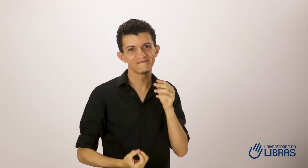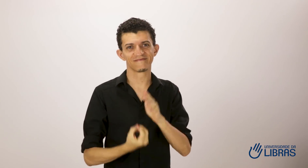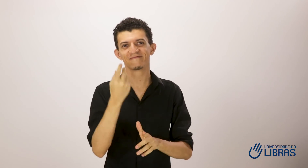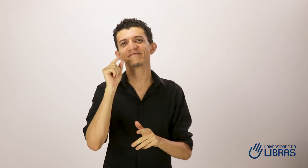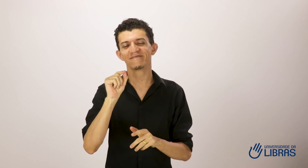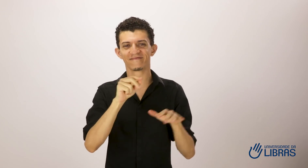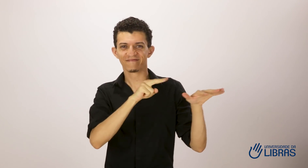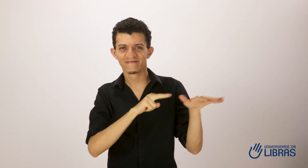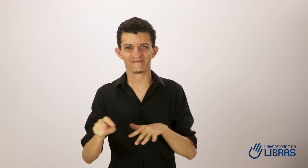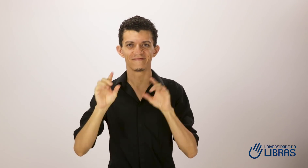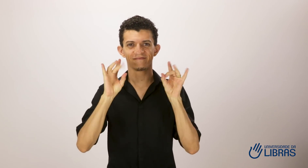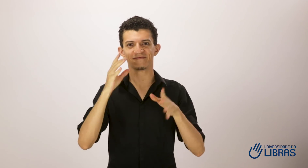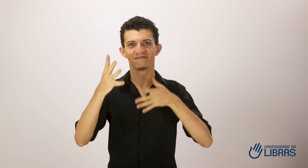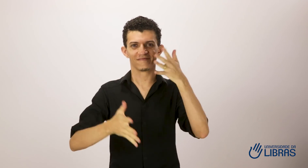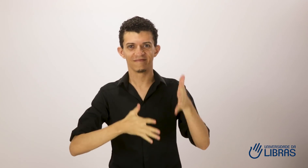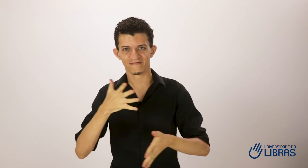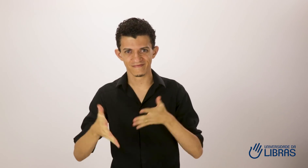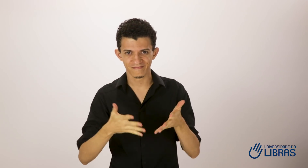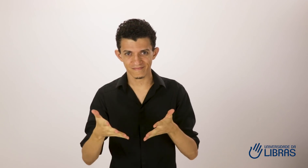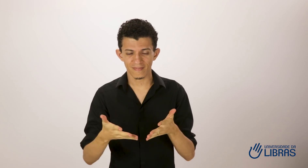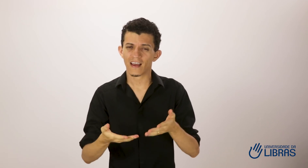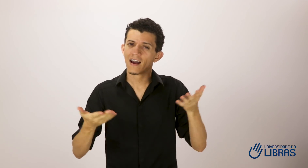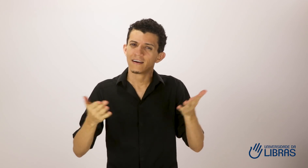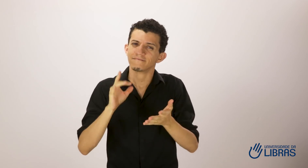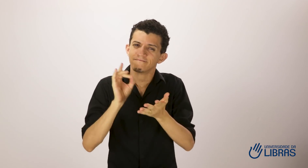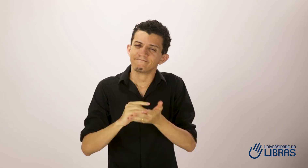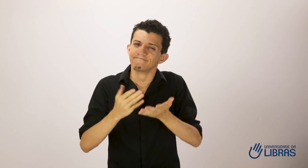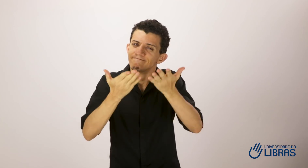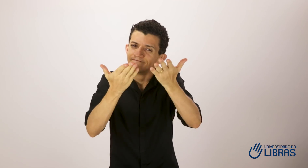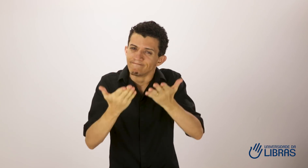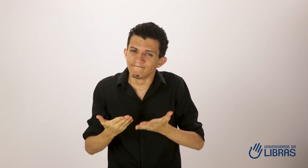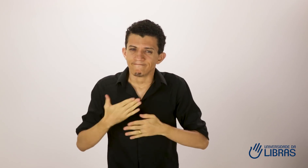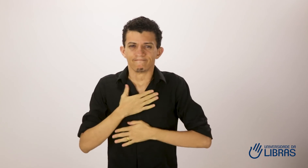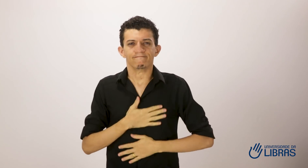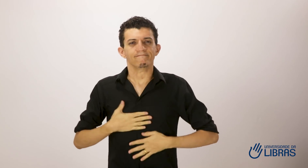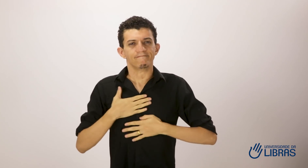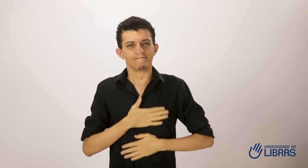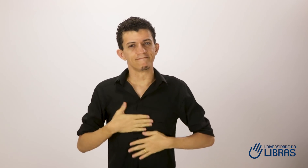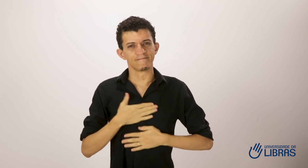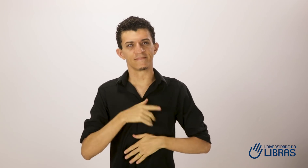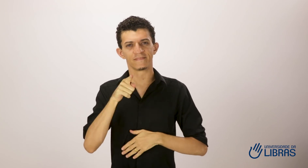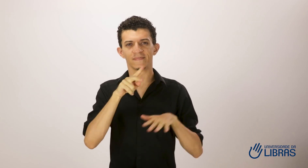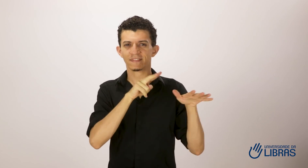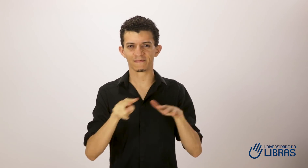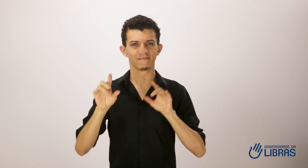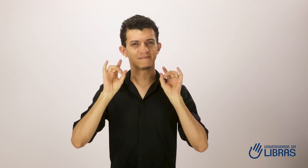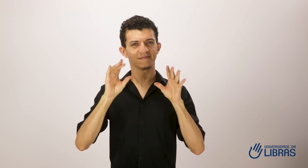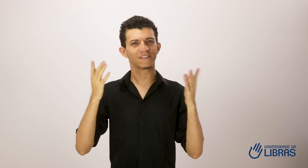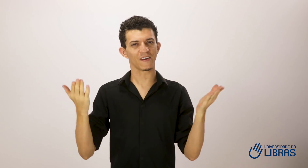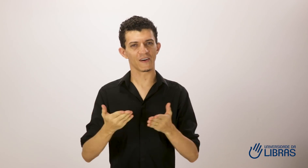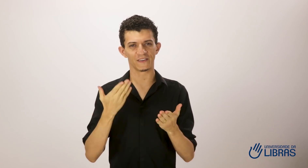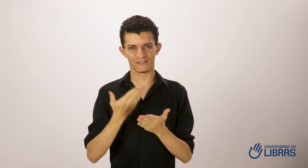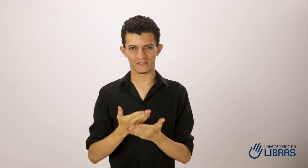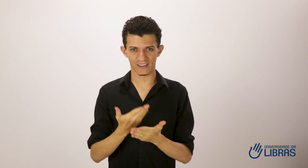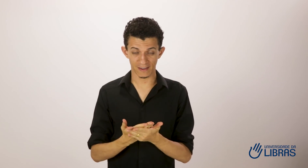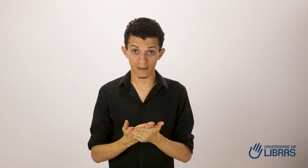nisso que nós criamos a Semana da Libras. Então seja muito bem-vindo, seja muito bem-vinda à Semana da Libras.